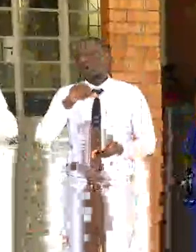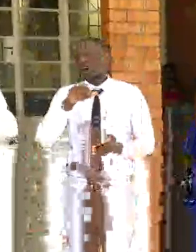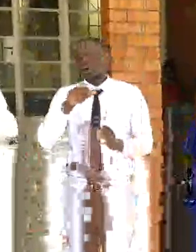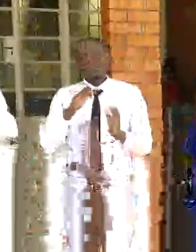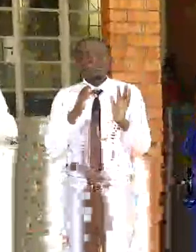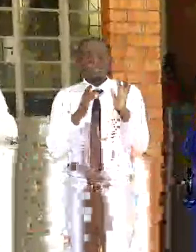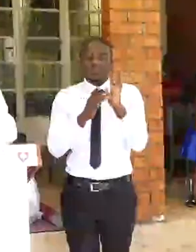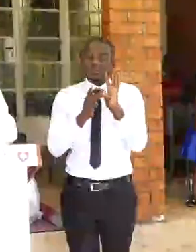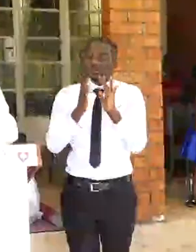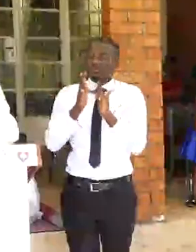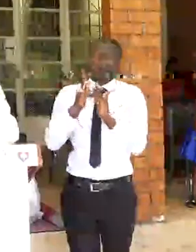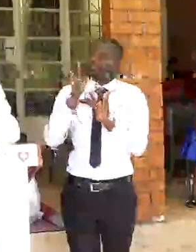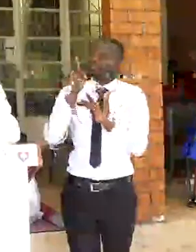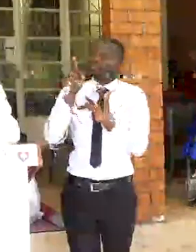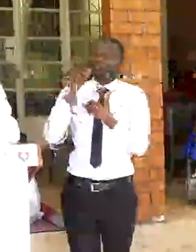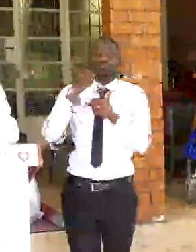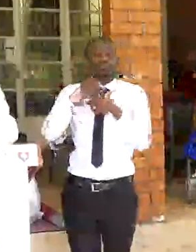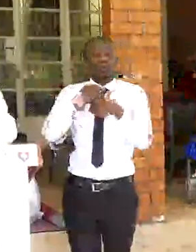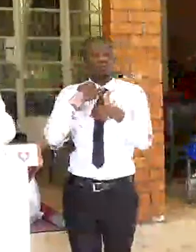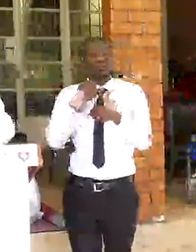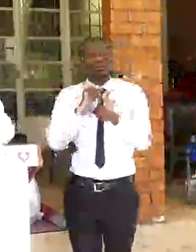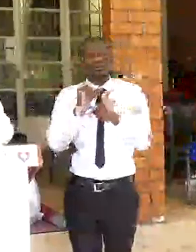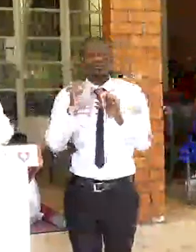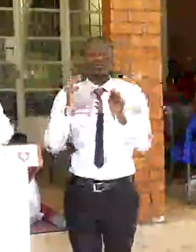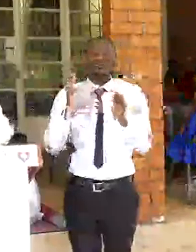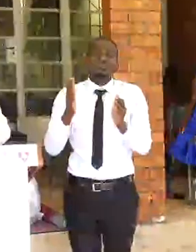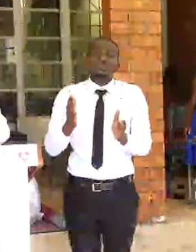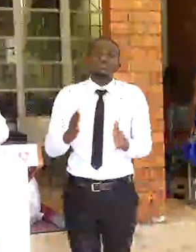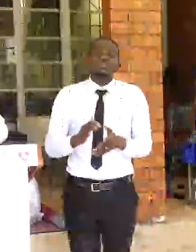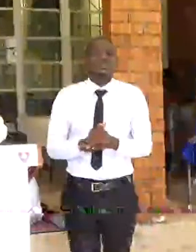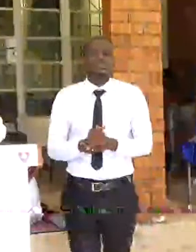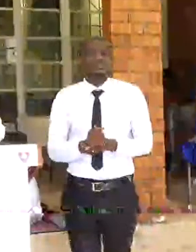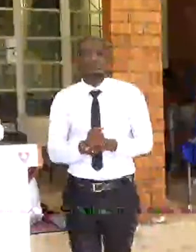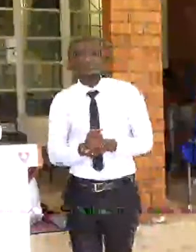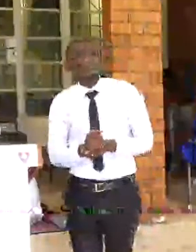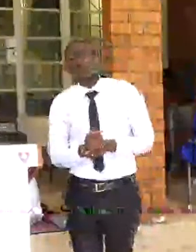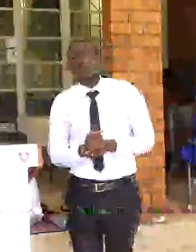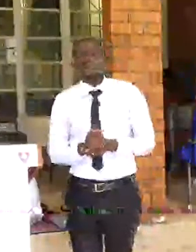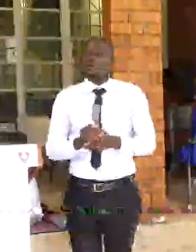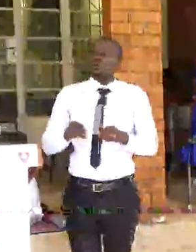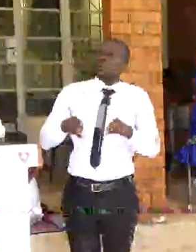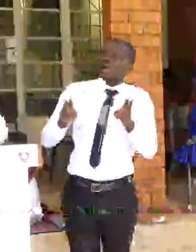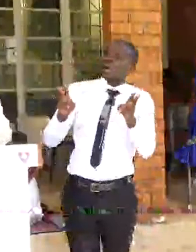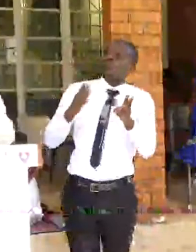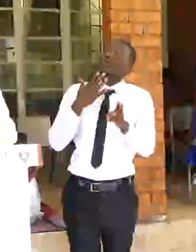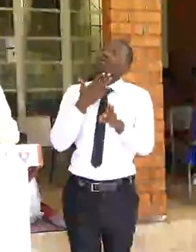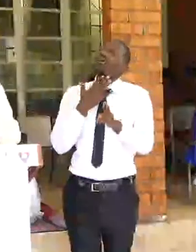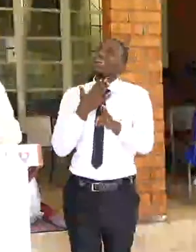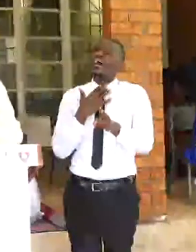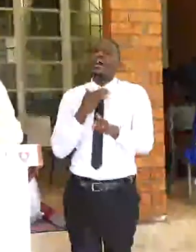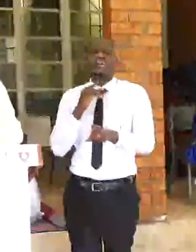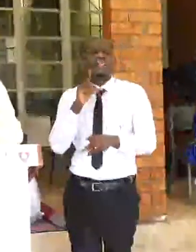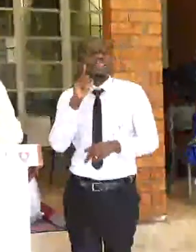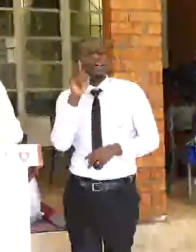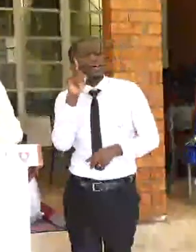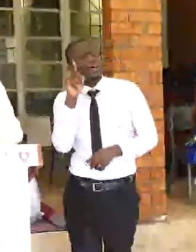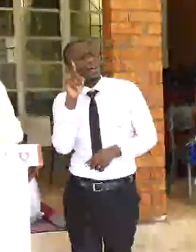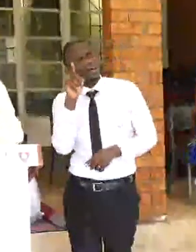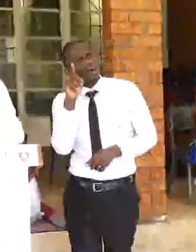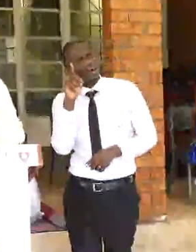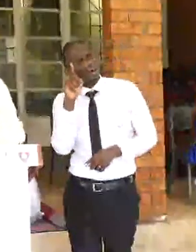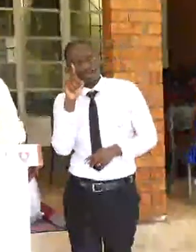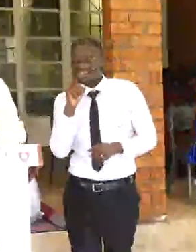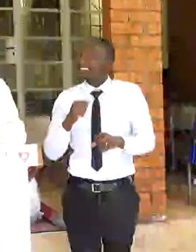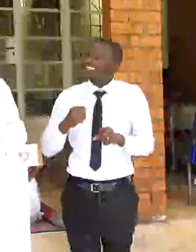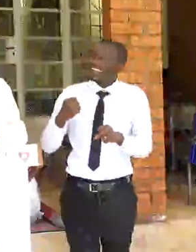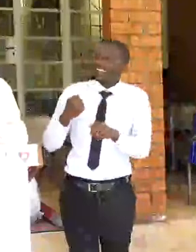bumba Yesu kwemubu onangi Yesu gabo ya kana